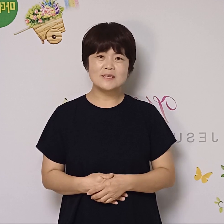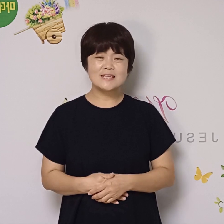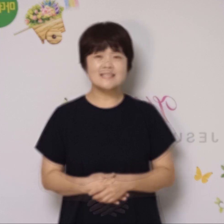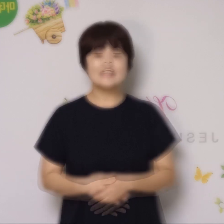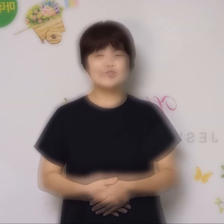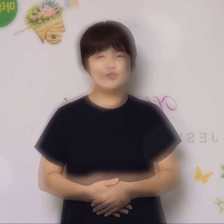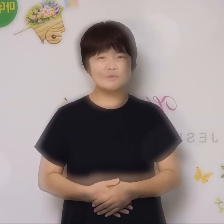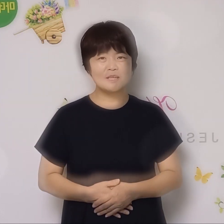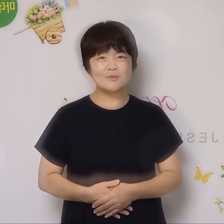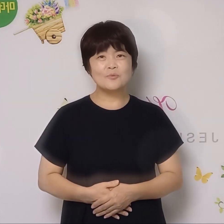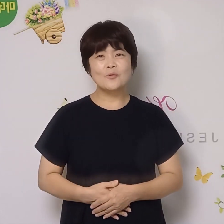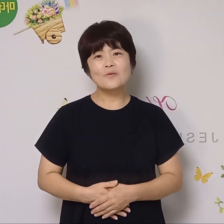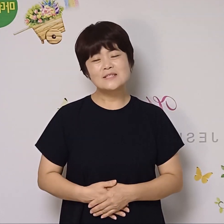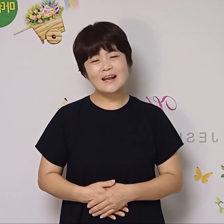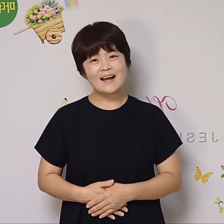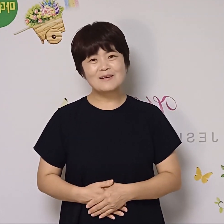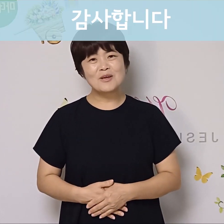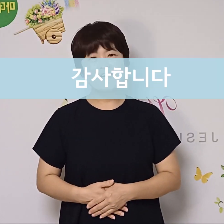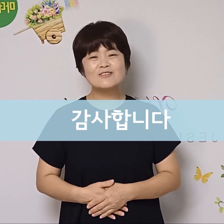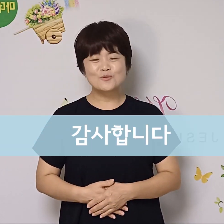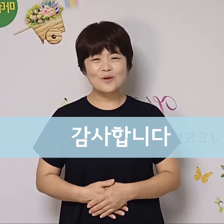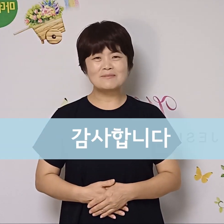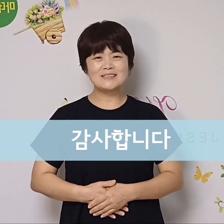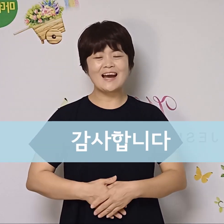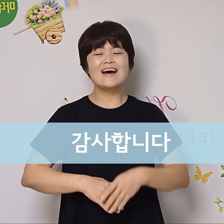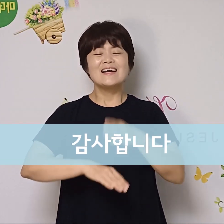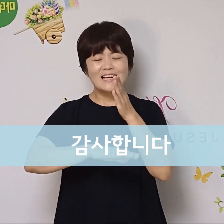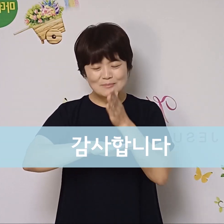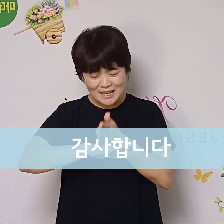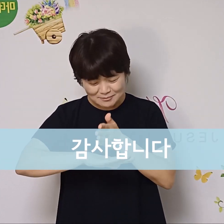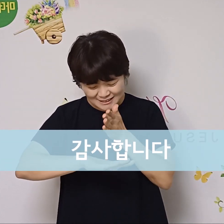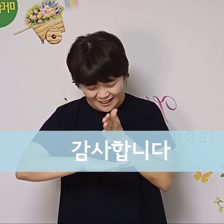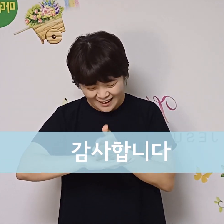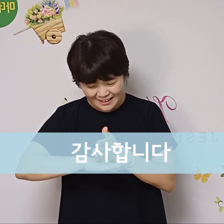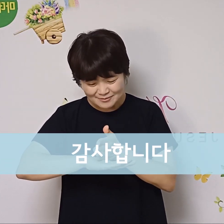예수님의 제자들이 주님의 이름으로 사랑하며 축복합니다. 감사합니다.